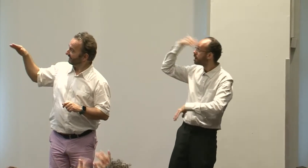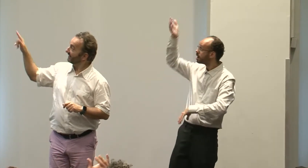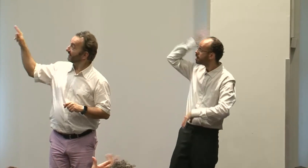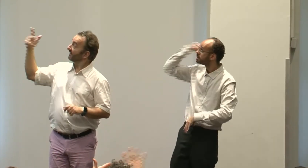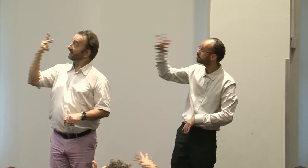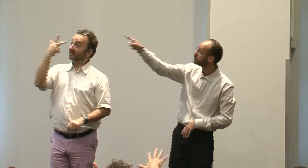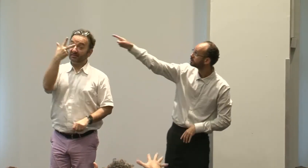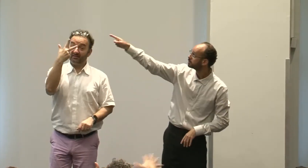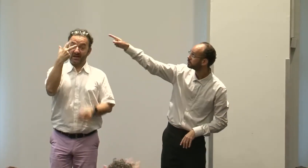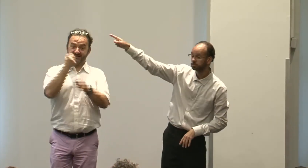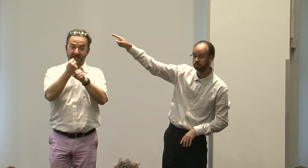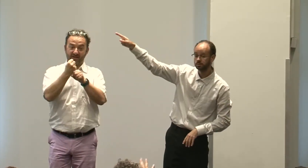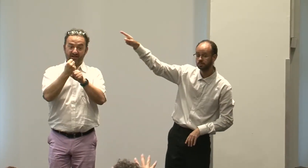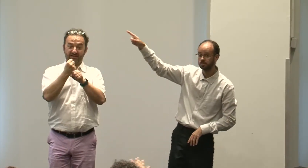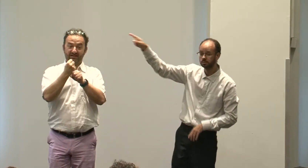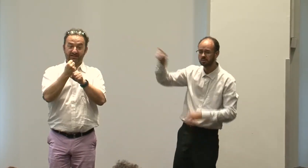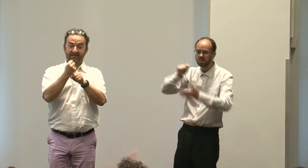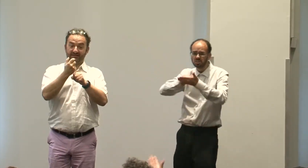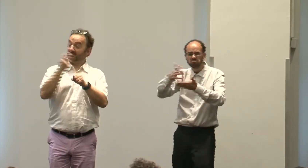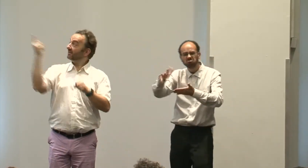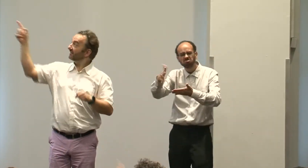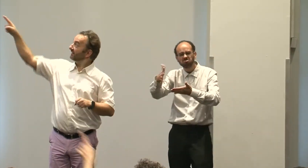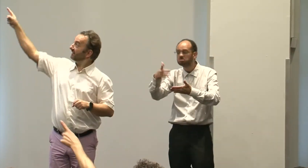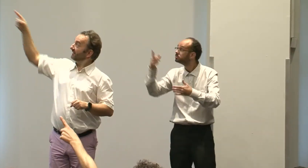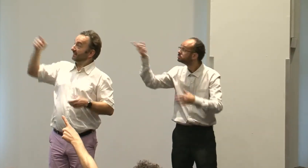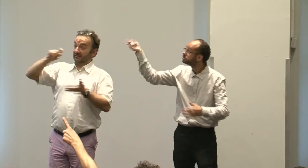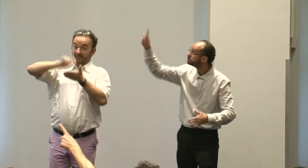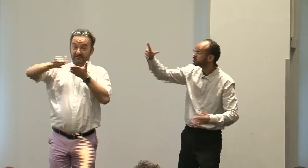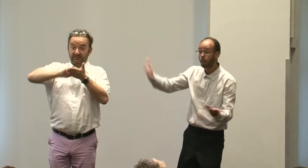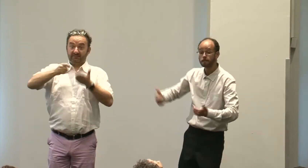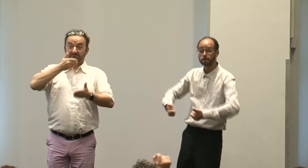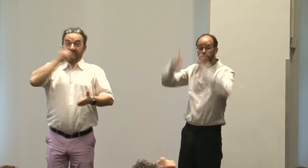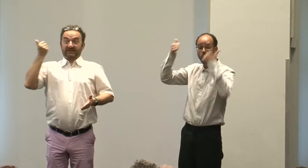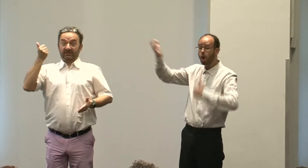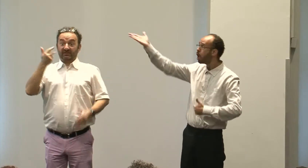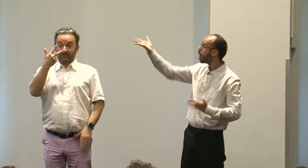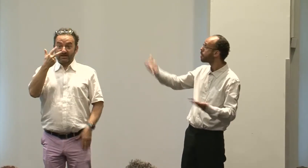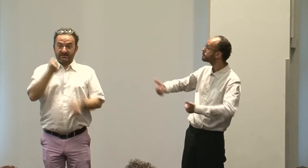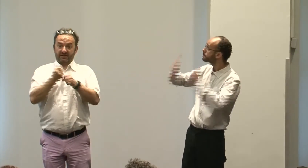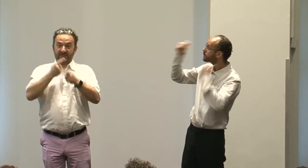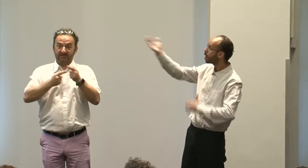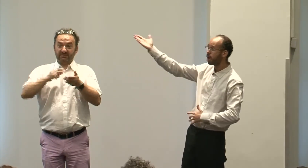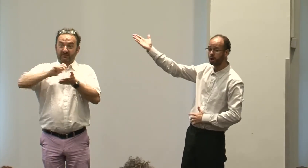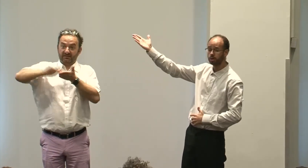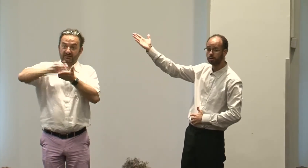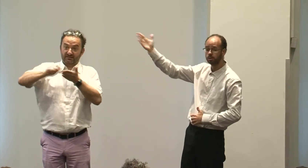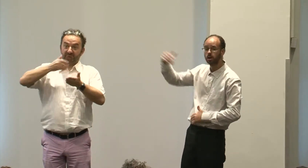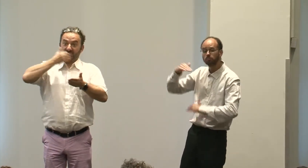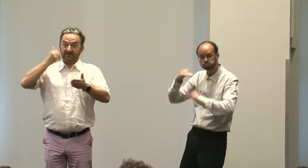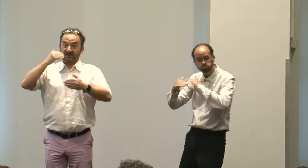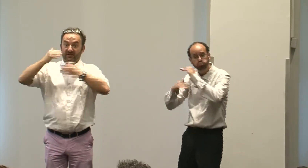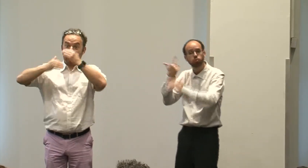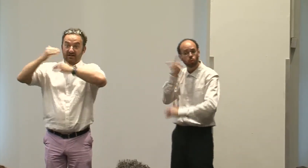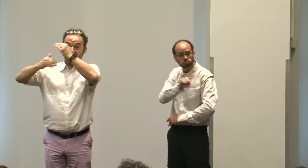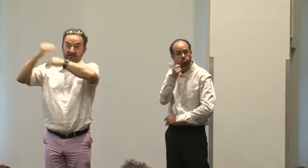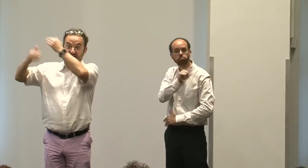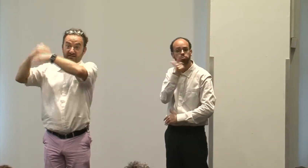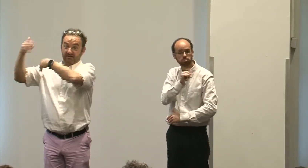Veja a diferença. eu comecei a escrever muito